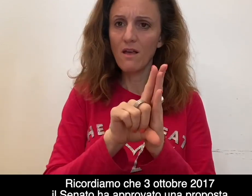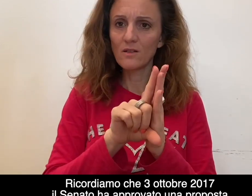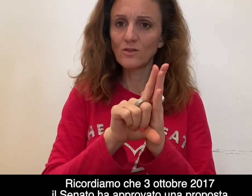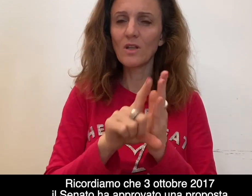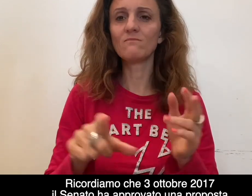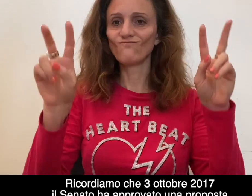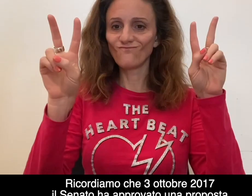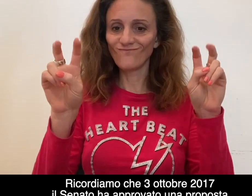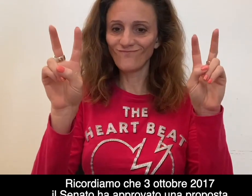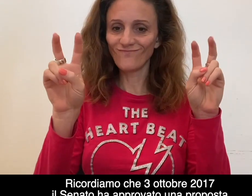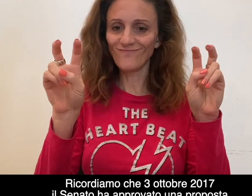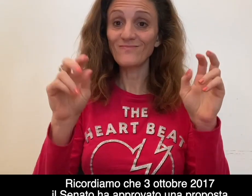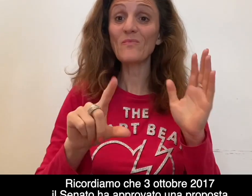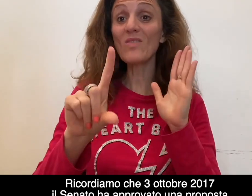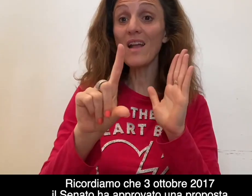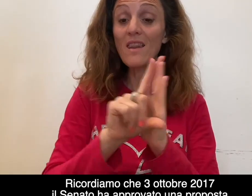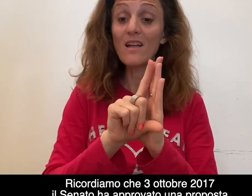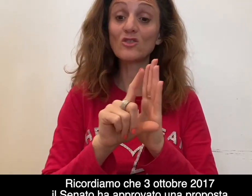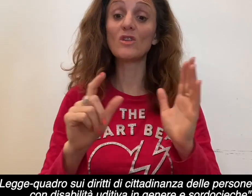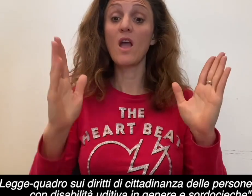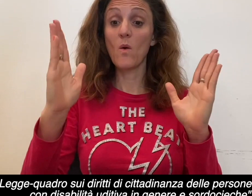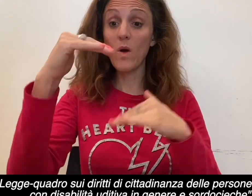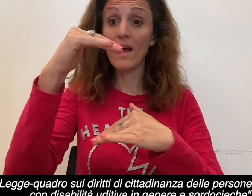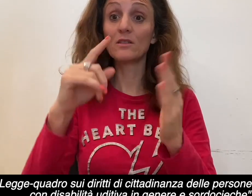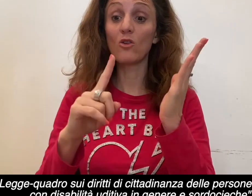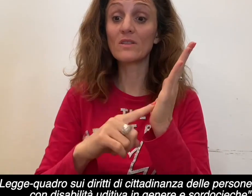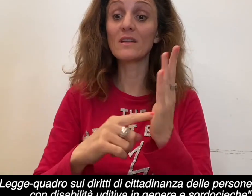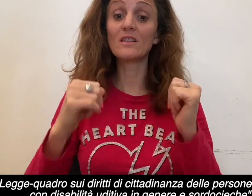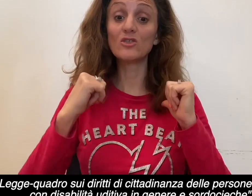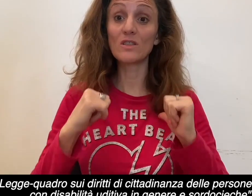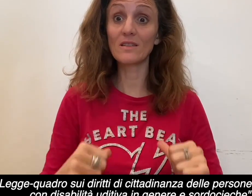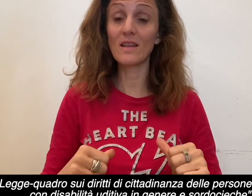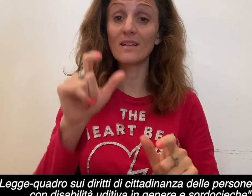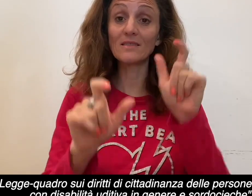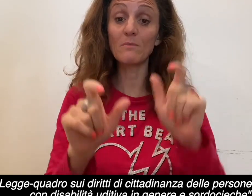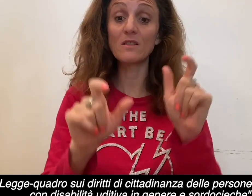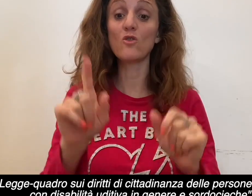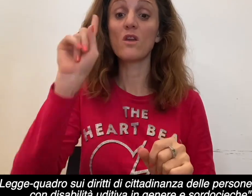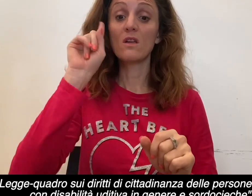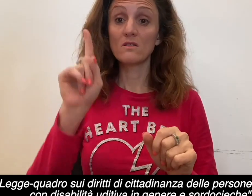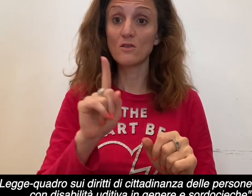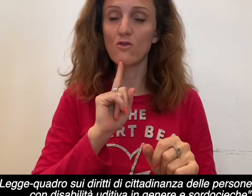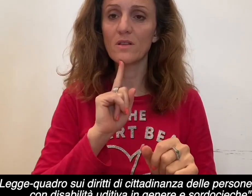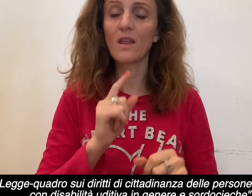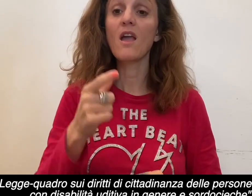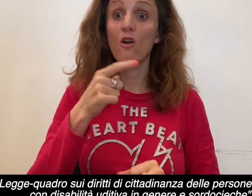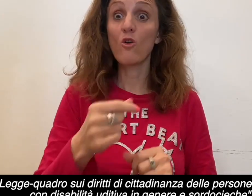legge dal titolo legge quadro sui diritti di cittadinanza delle persone sorde